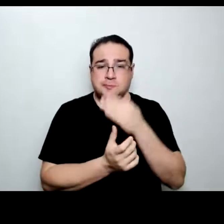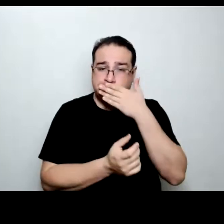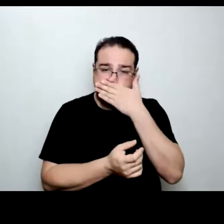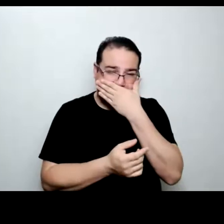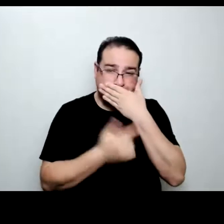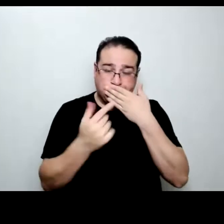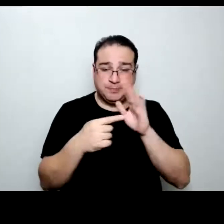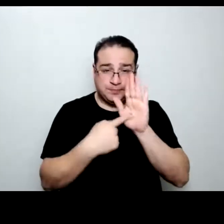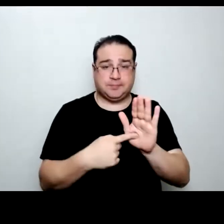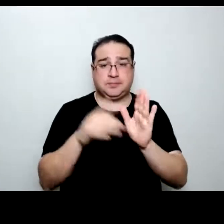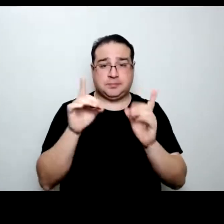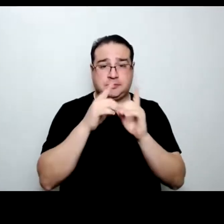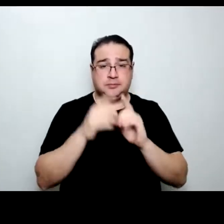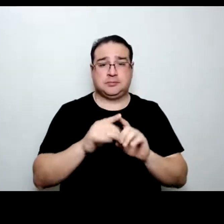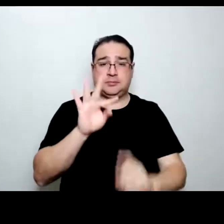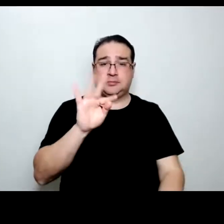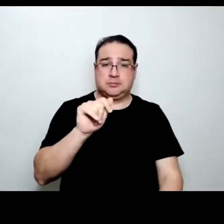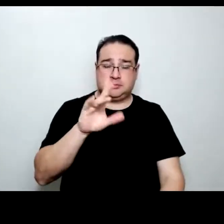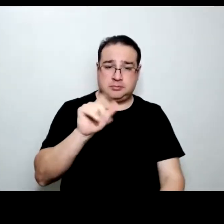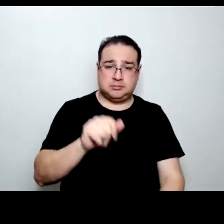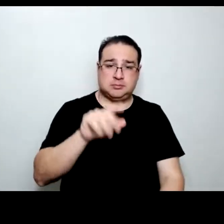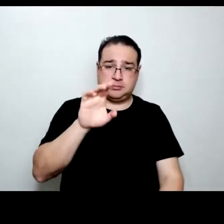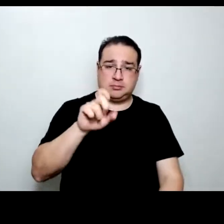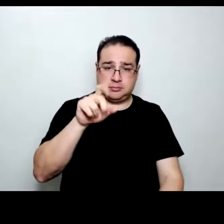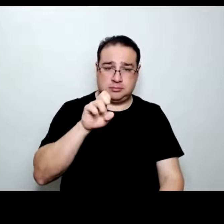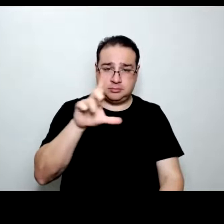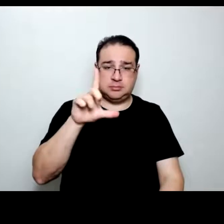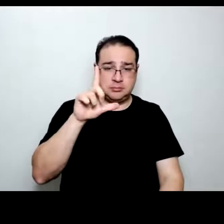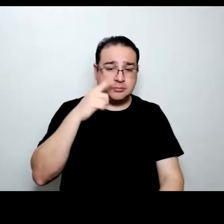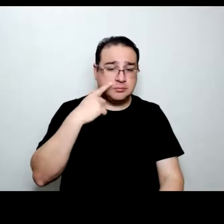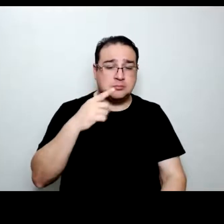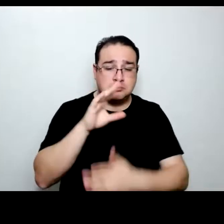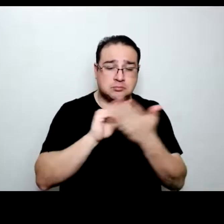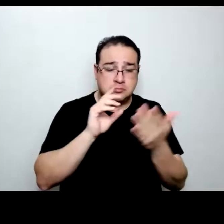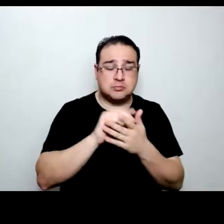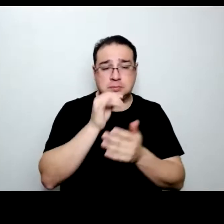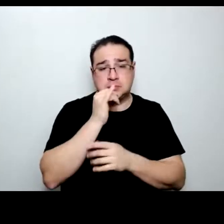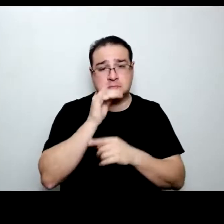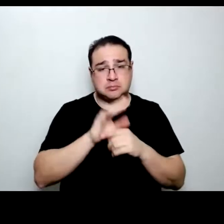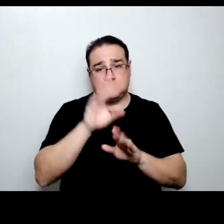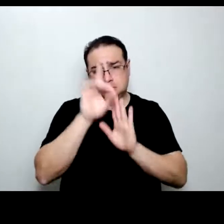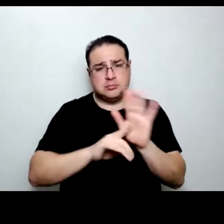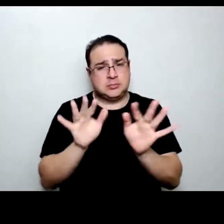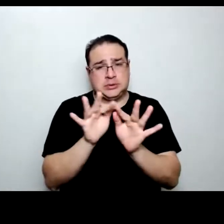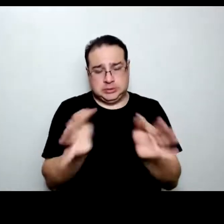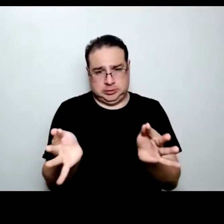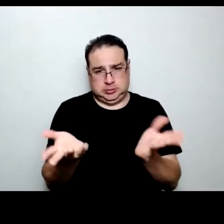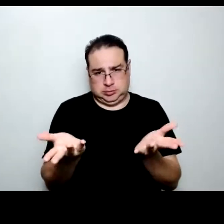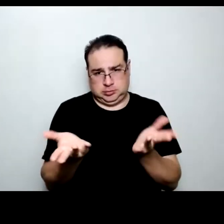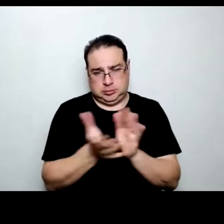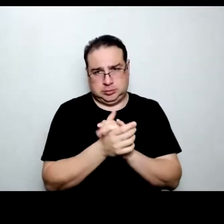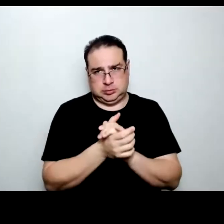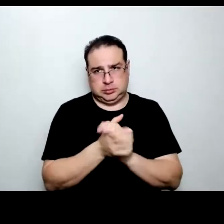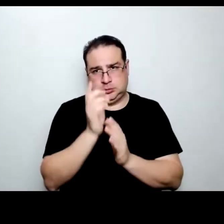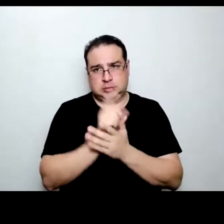lado, fazer dicionários em tabela tipo Excel pode ser uma opção para quem vai fazer um dicionário muito simples, tipo